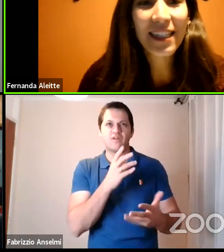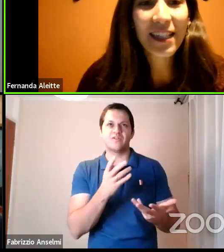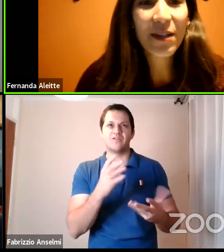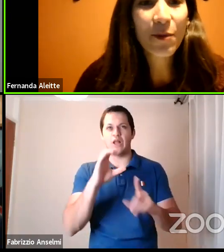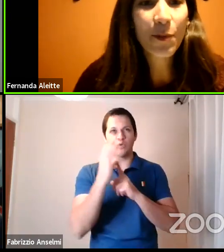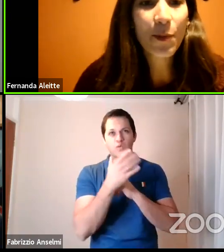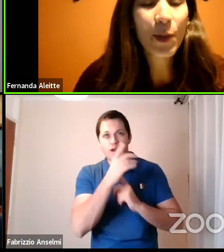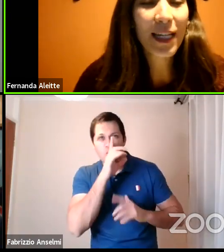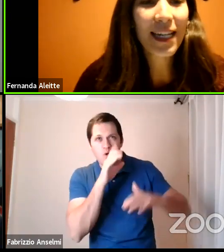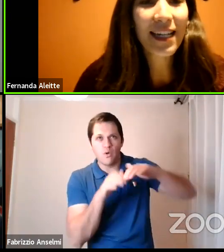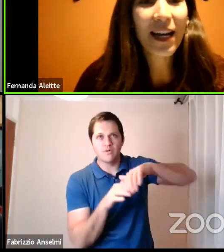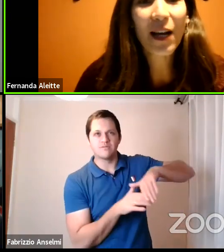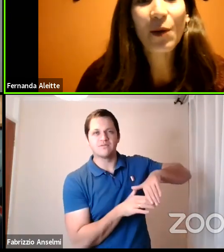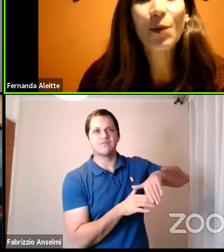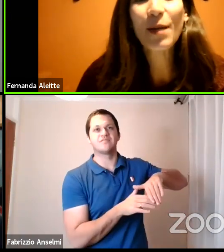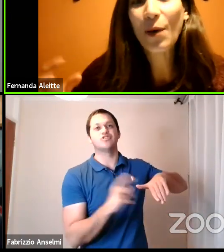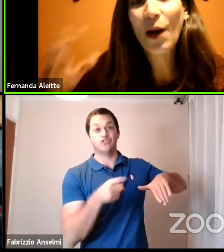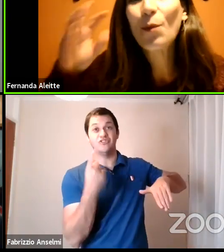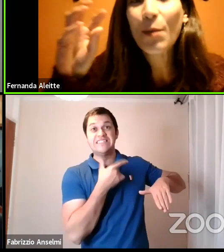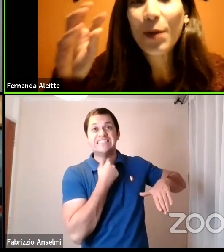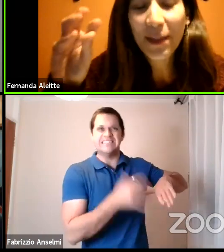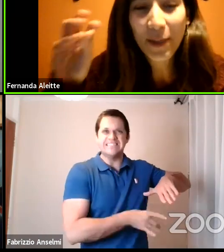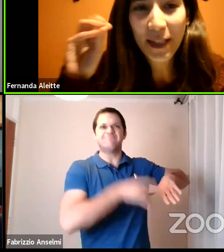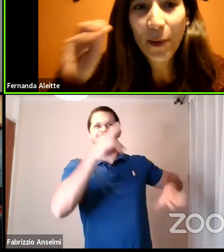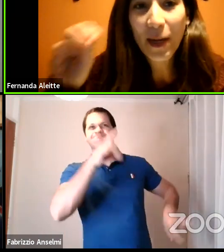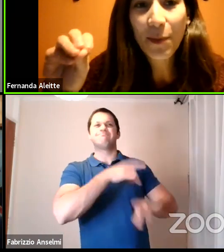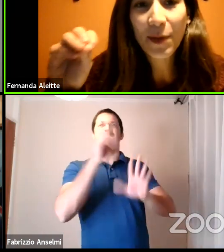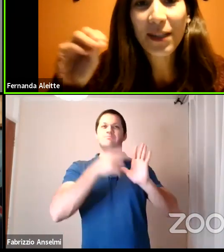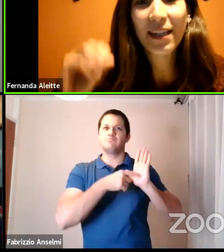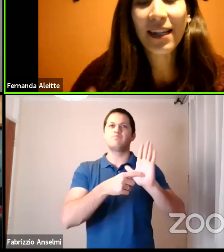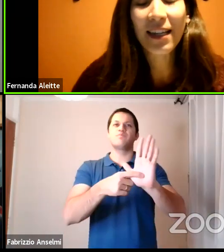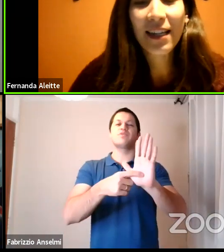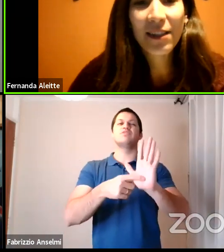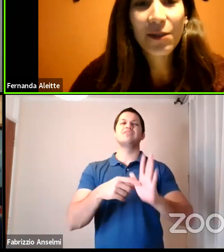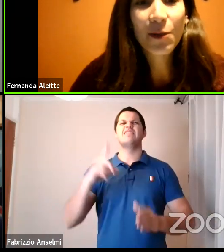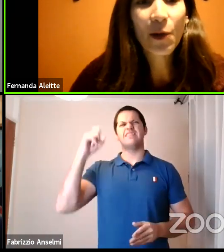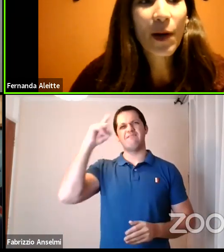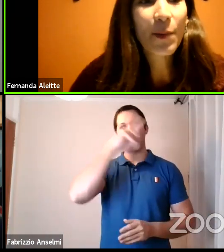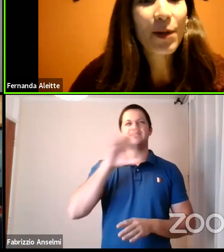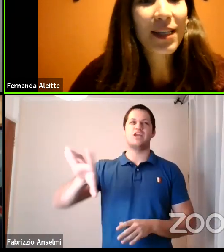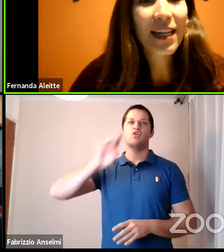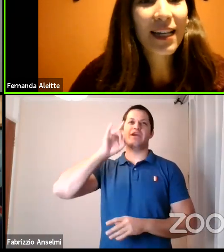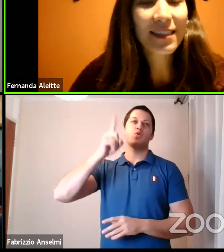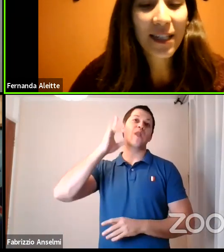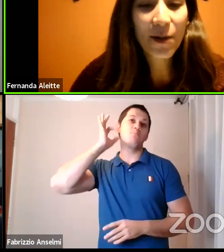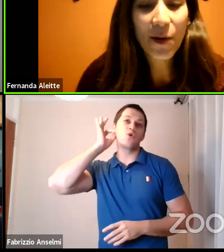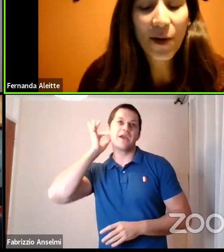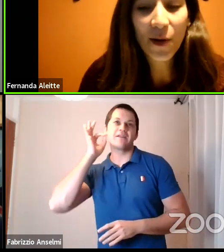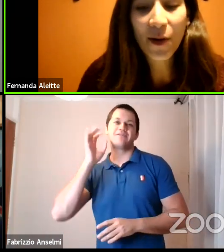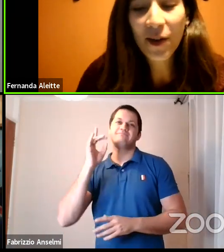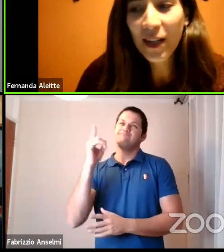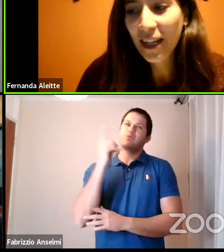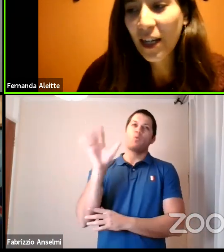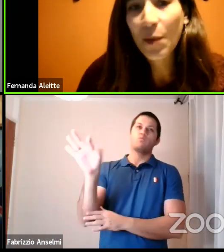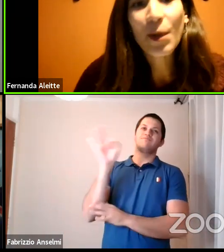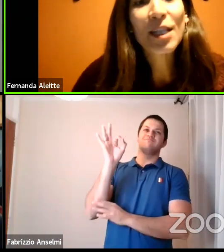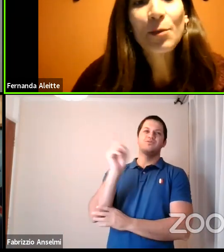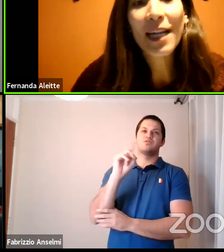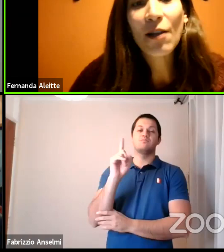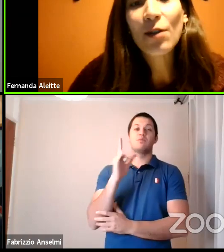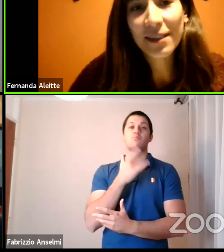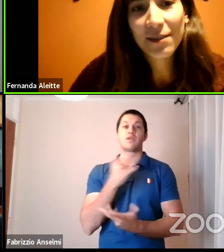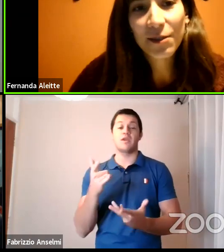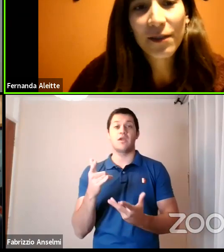elegir entre mujeres, alguna mujer en particular, porque todos los aportes han sido